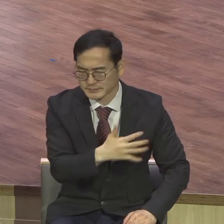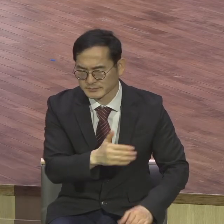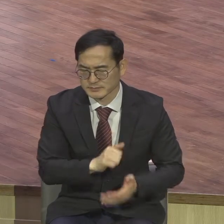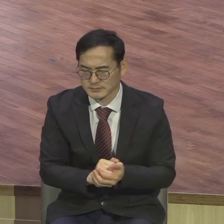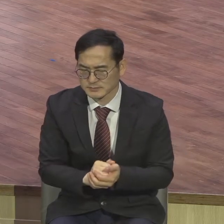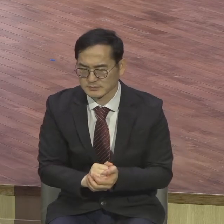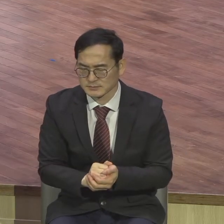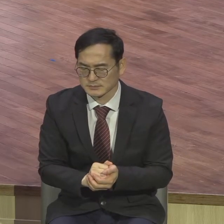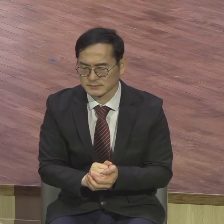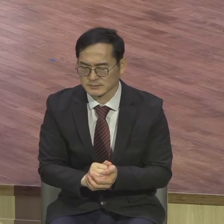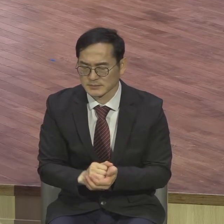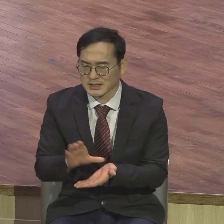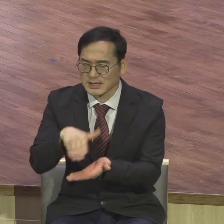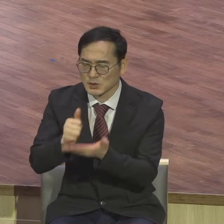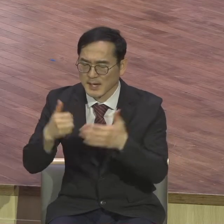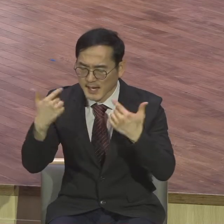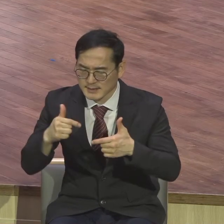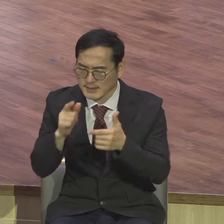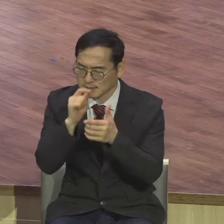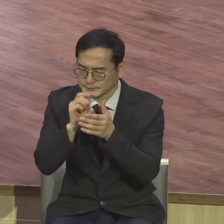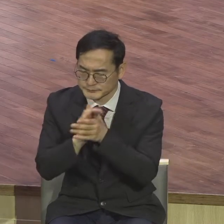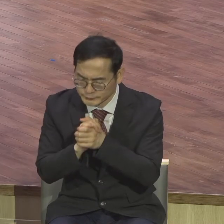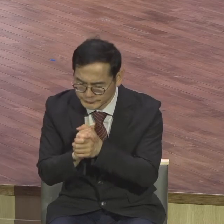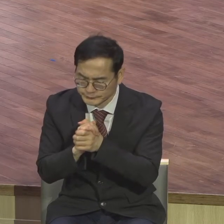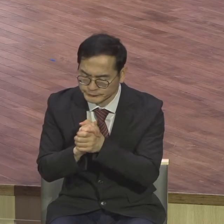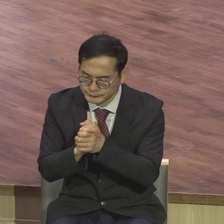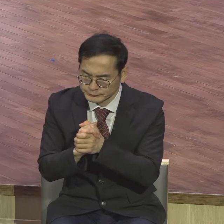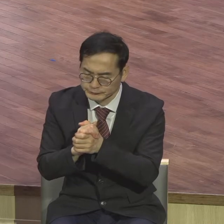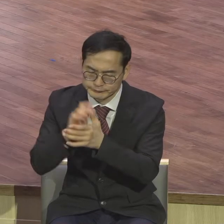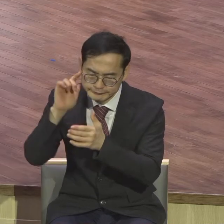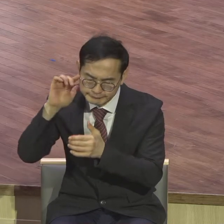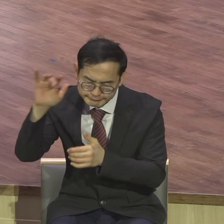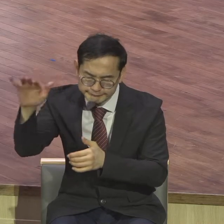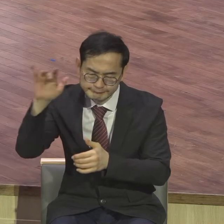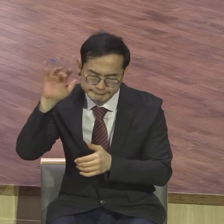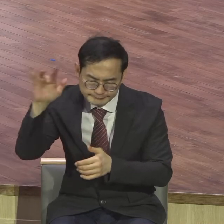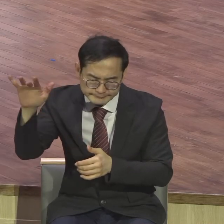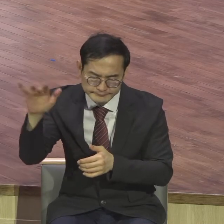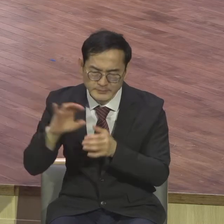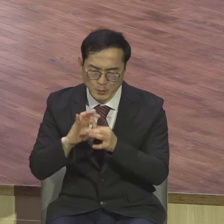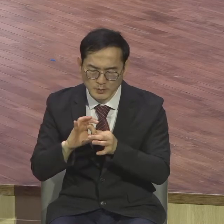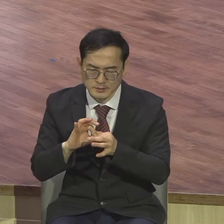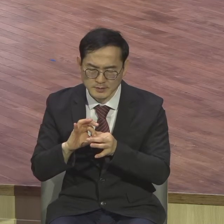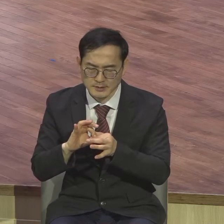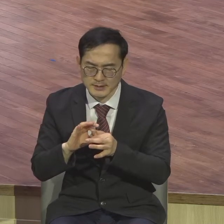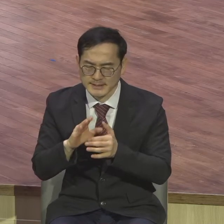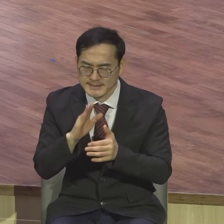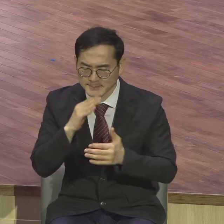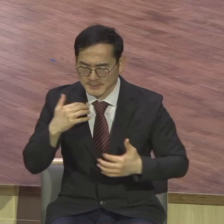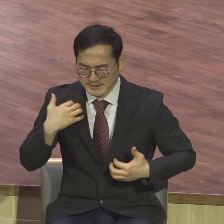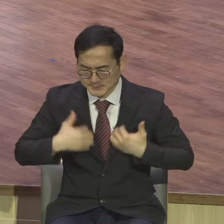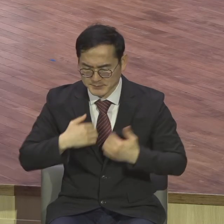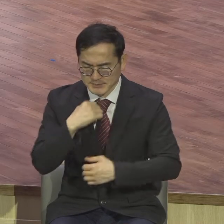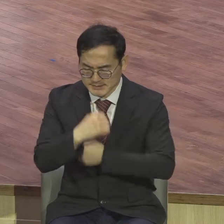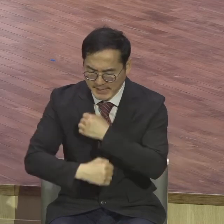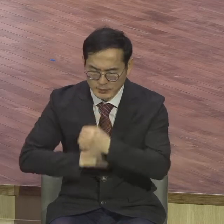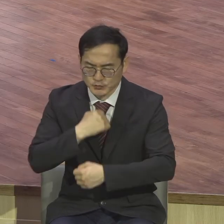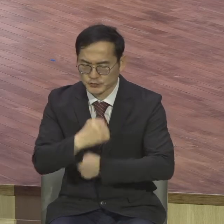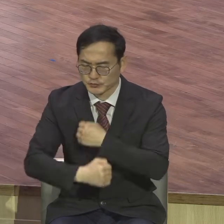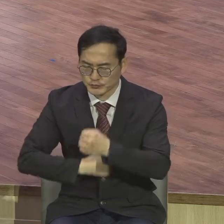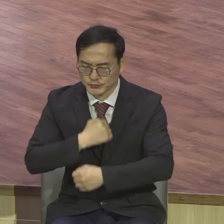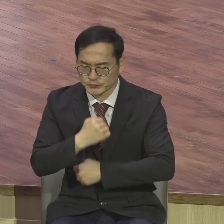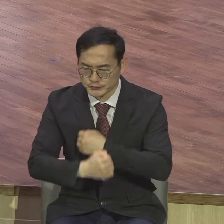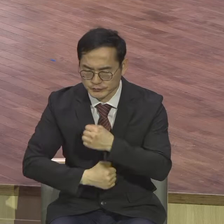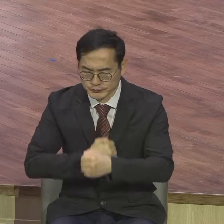축복을 날마다 그리스도를 묵상하면서 그리스도 안에서 주어진 이 참 기쁨 참 자유 참 누림이 우리 영계 모든